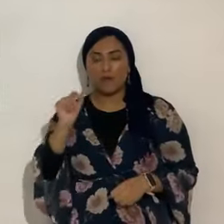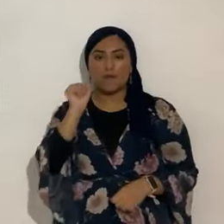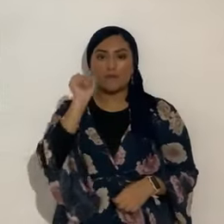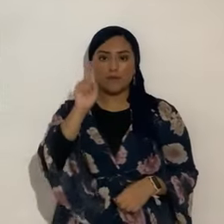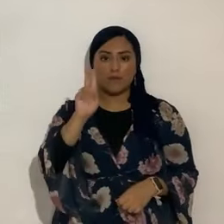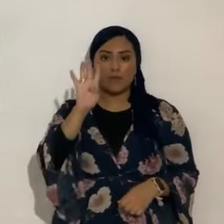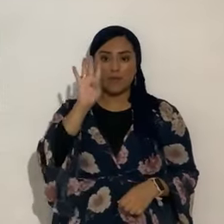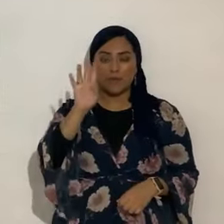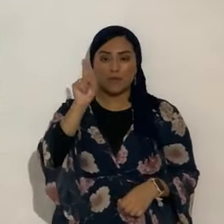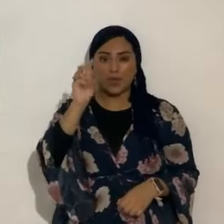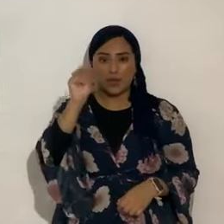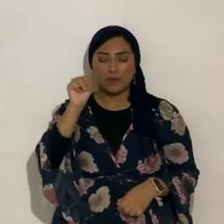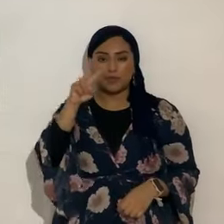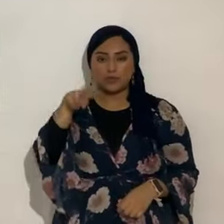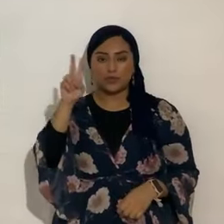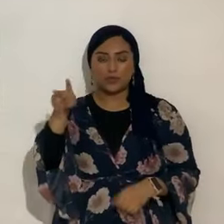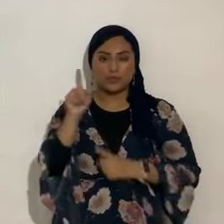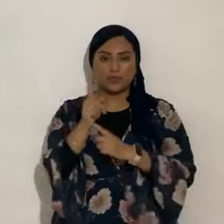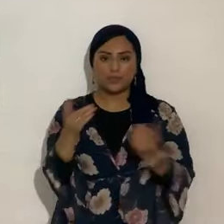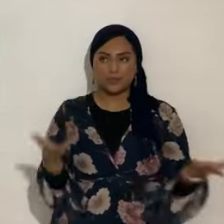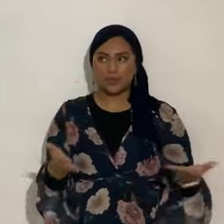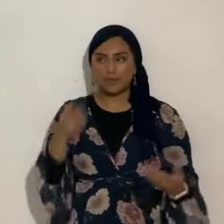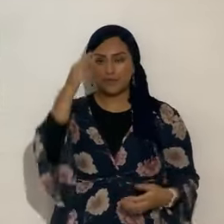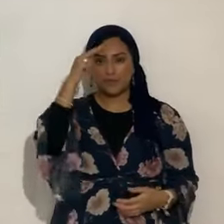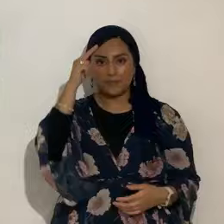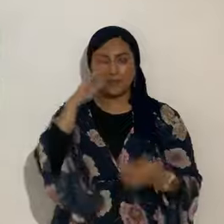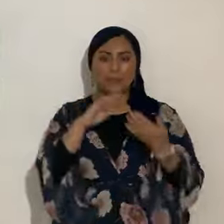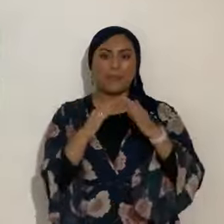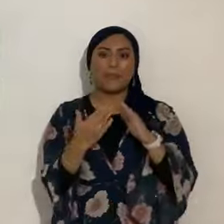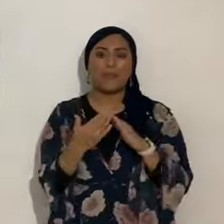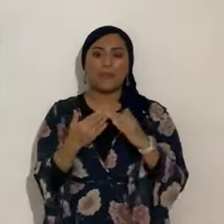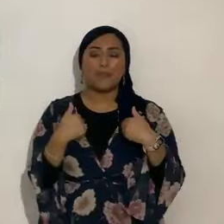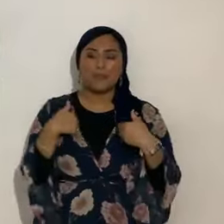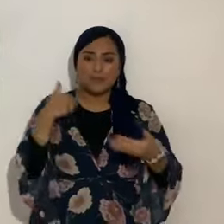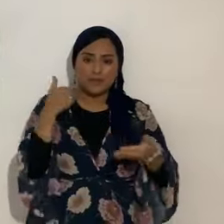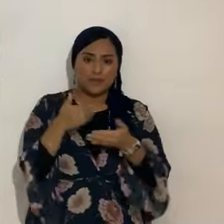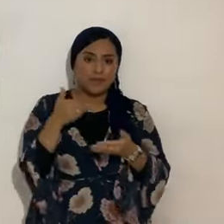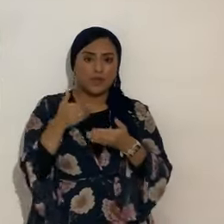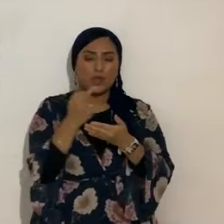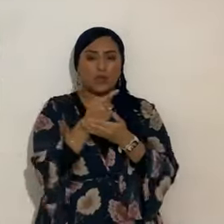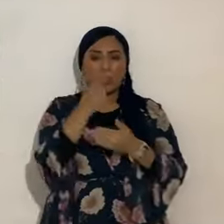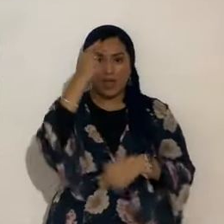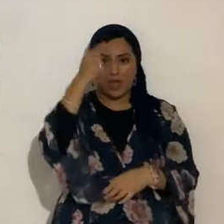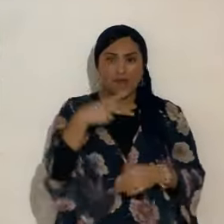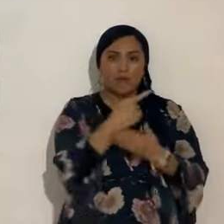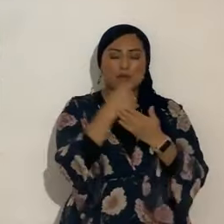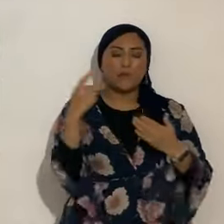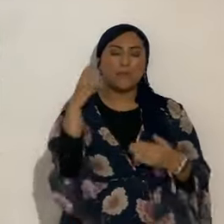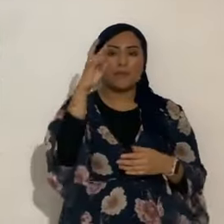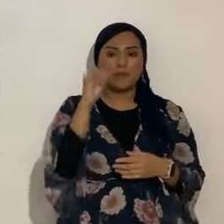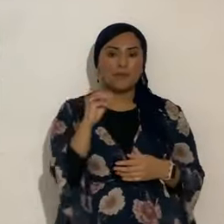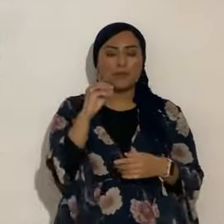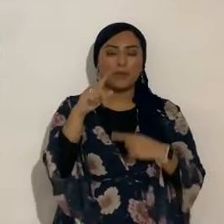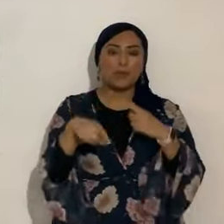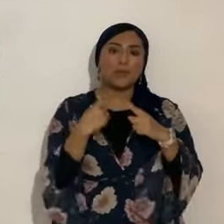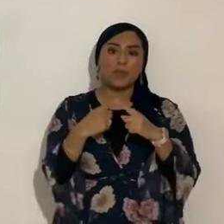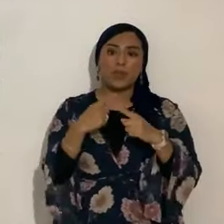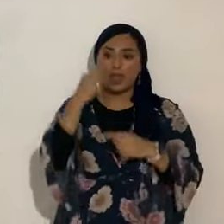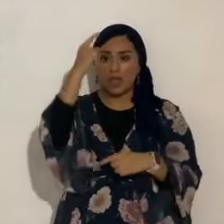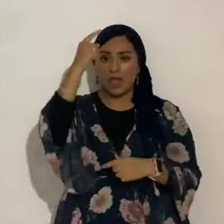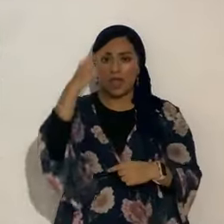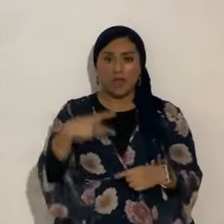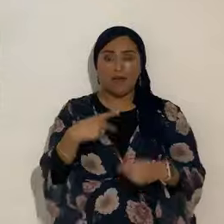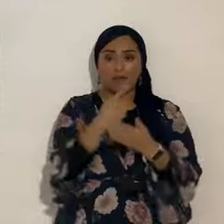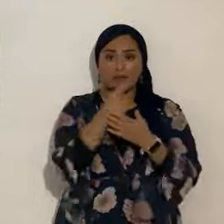4 de la tarde con 22 minutos en el centro de México. Nos estamos acercando a la mitad de la semana 70, hermanos. Cuando llegue la mitad de la